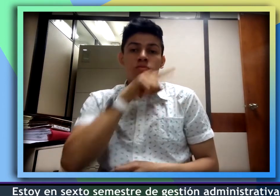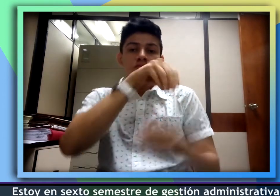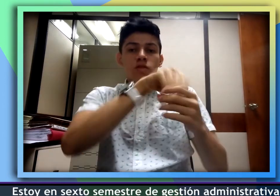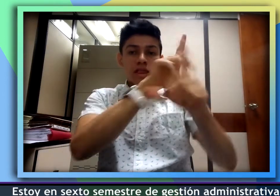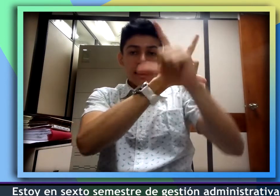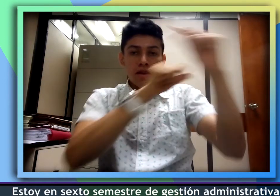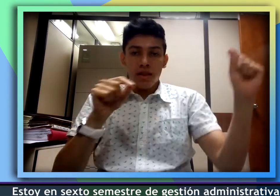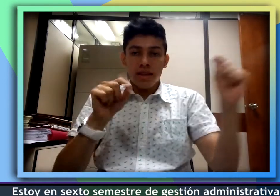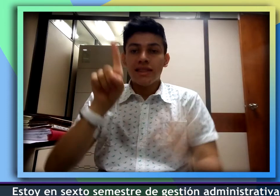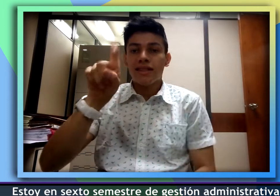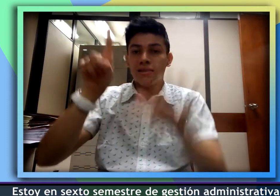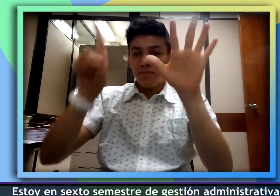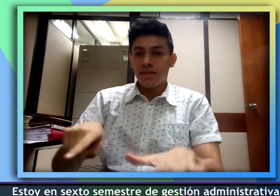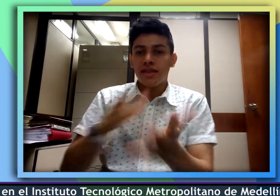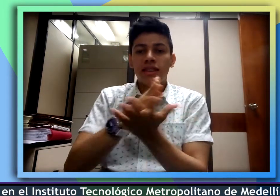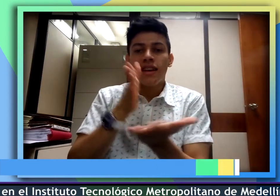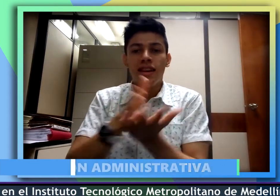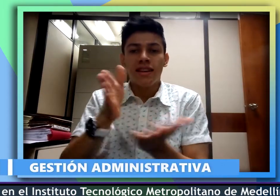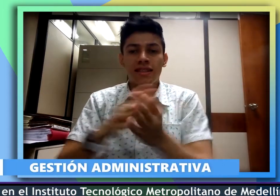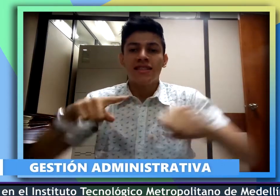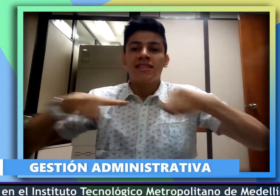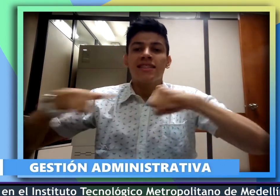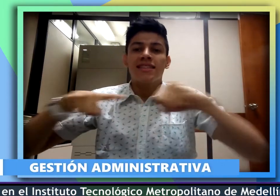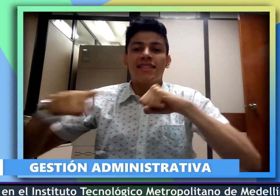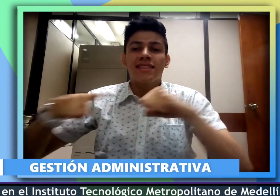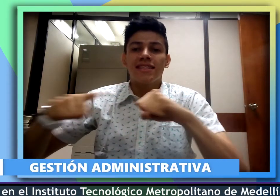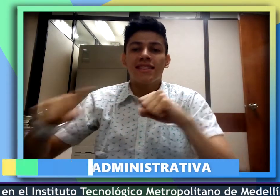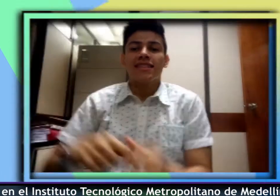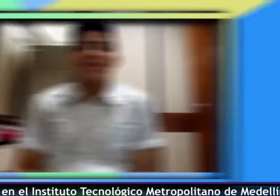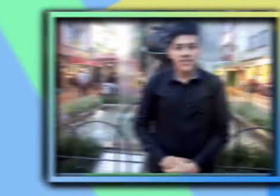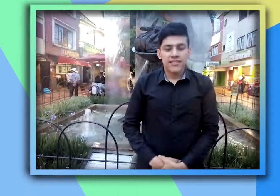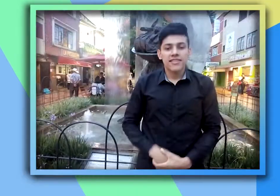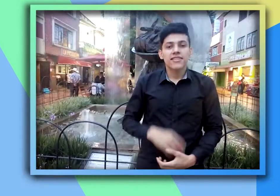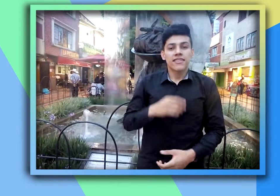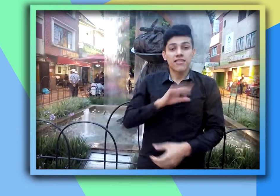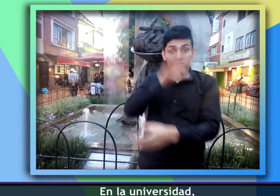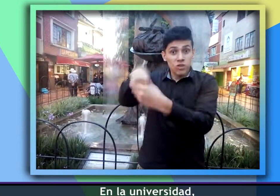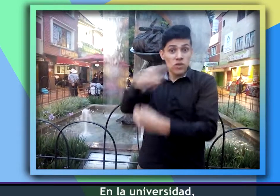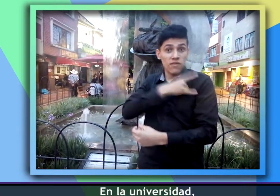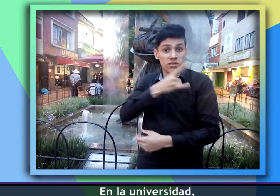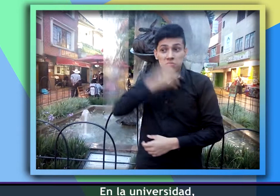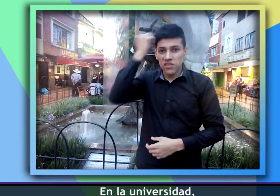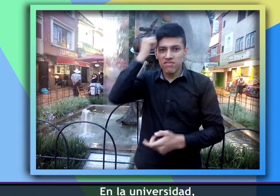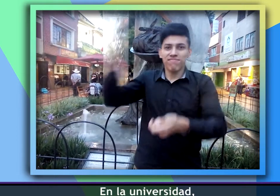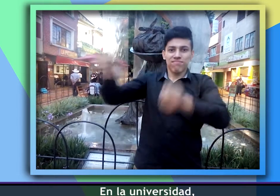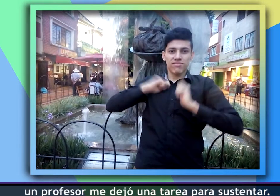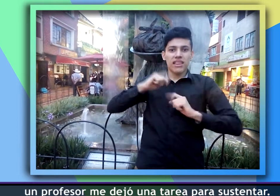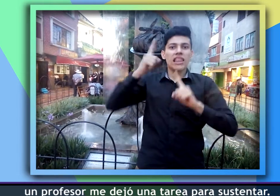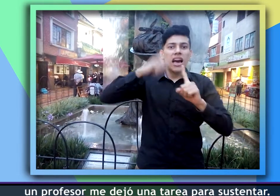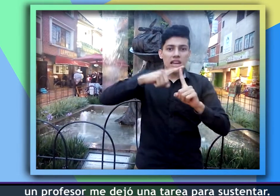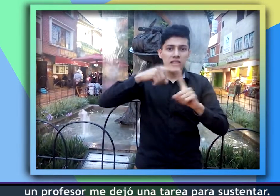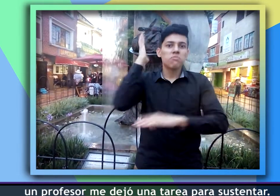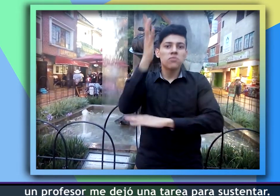Estoy en sexto semestre de gestión administrativa en el Instituto Tecnológico Metropolitano de Medellín. En la universidad,